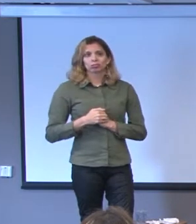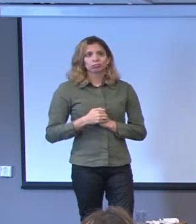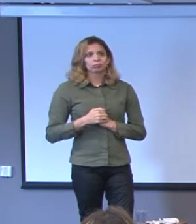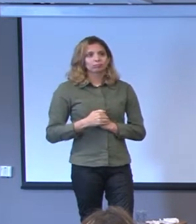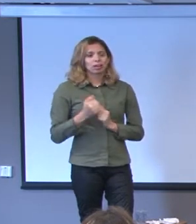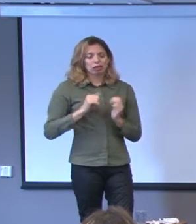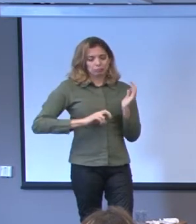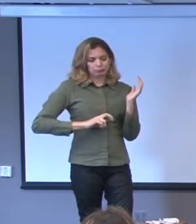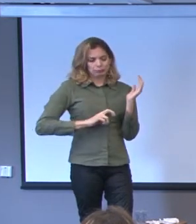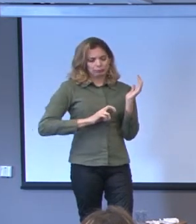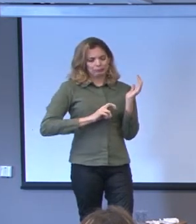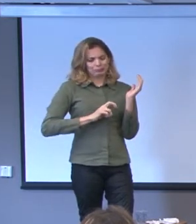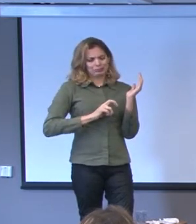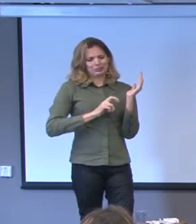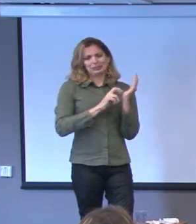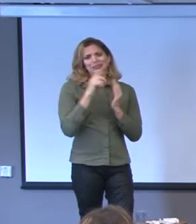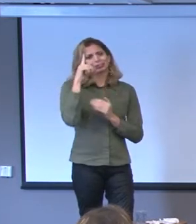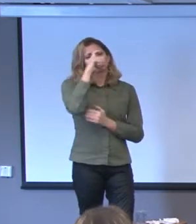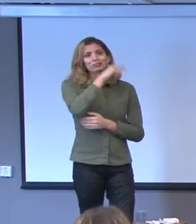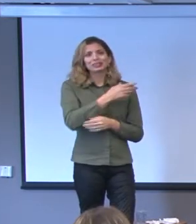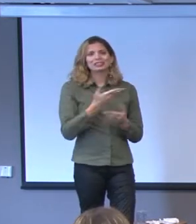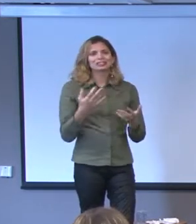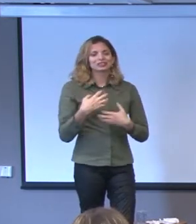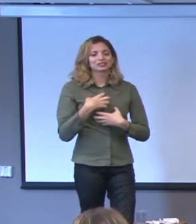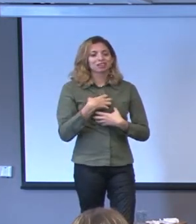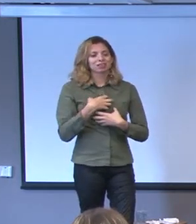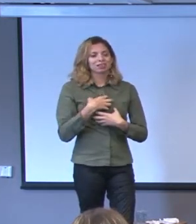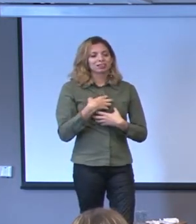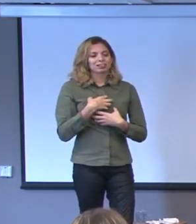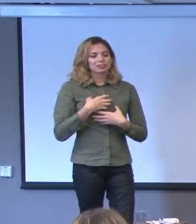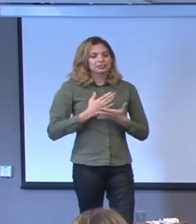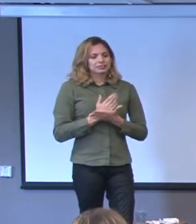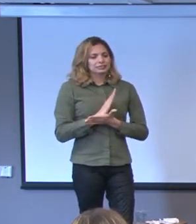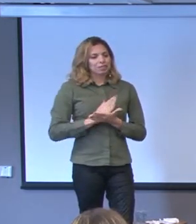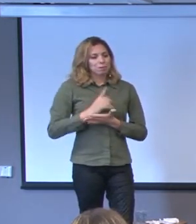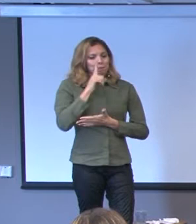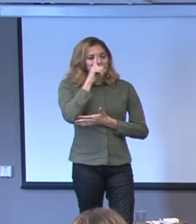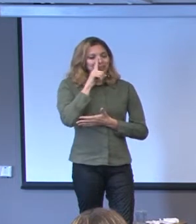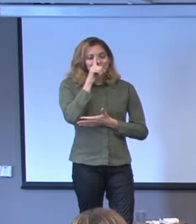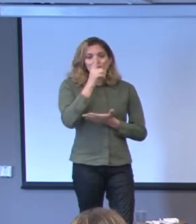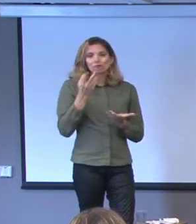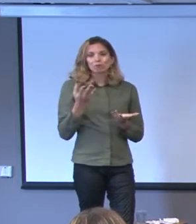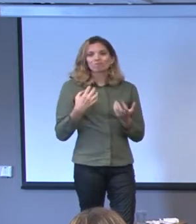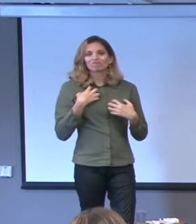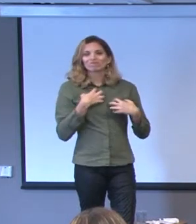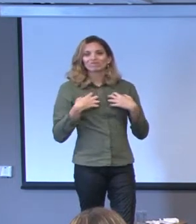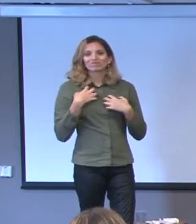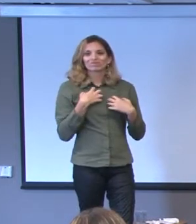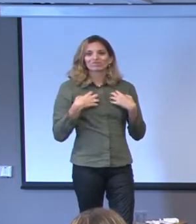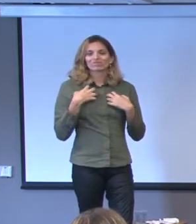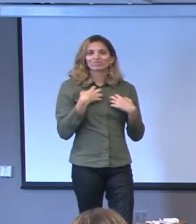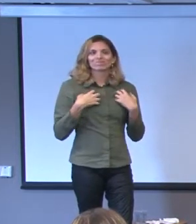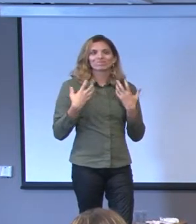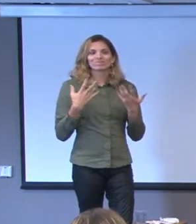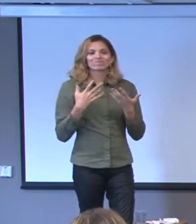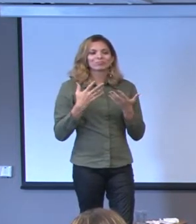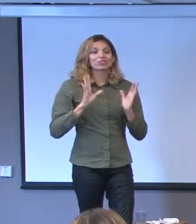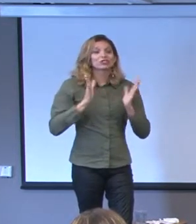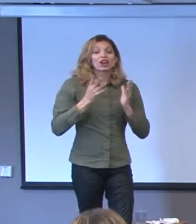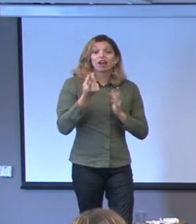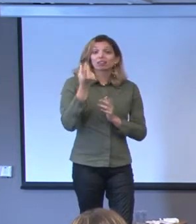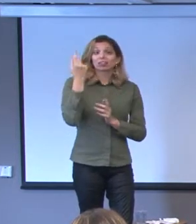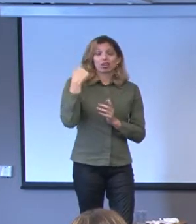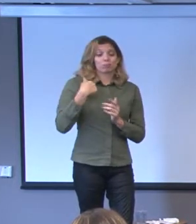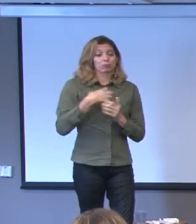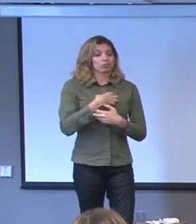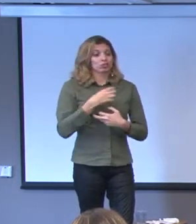enfim. E ali, mais uma vez, eu me senti bem vulnerável, né? Coisa que fazia tempo que eu não me